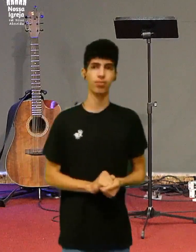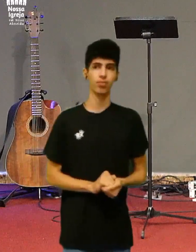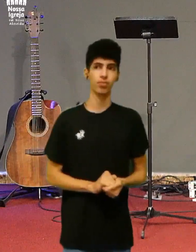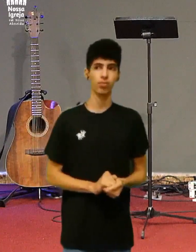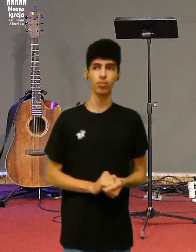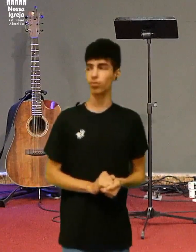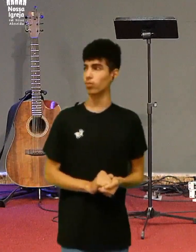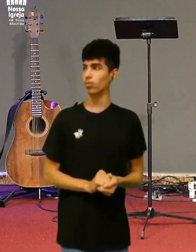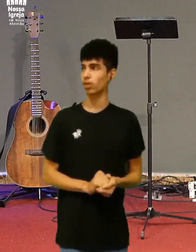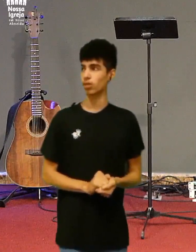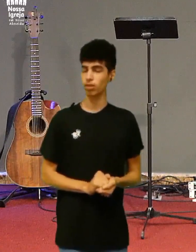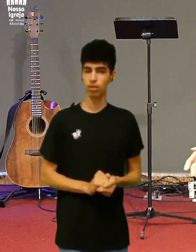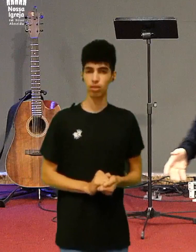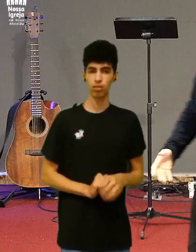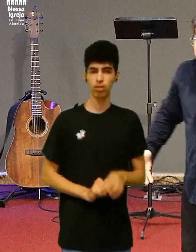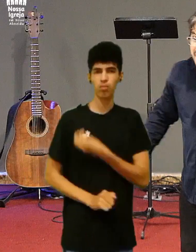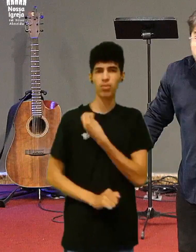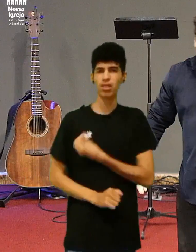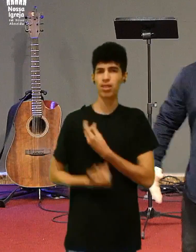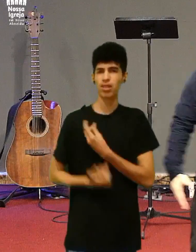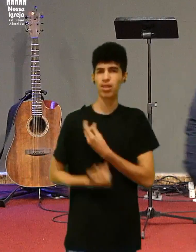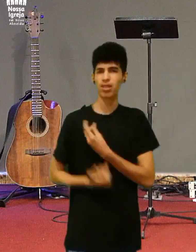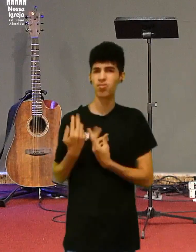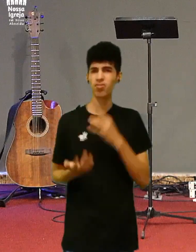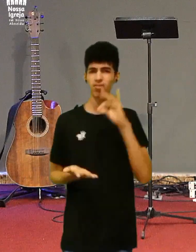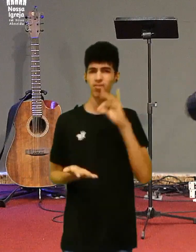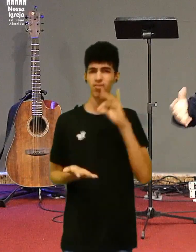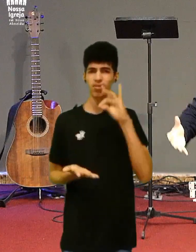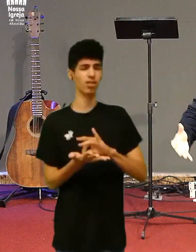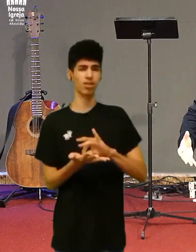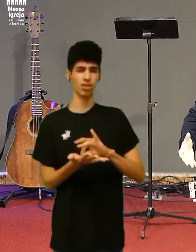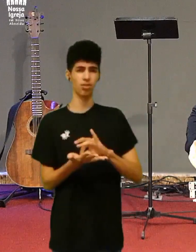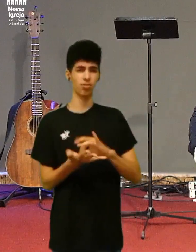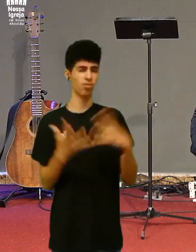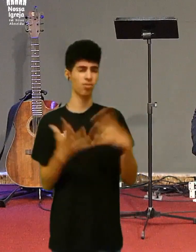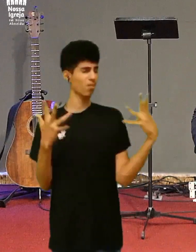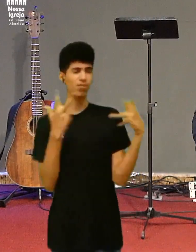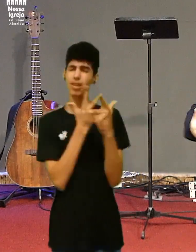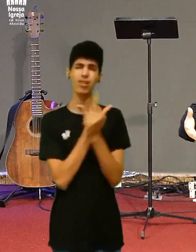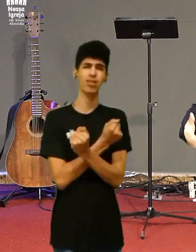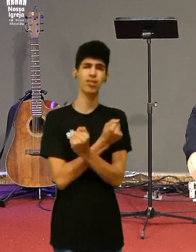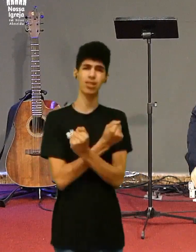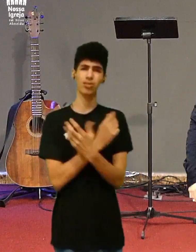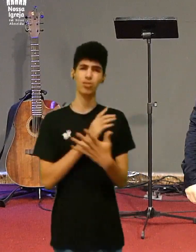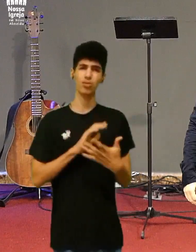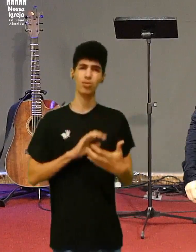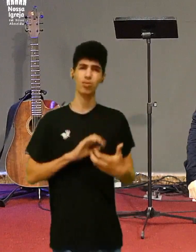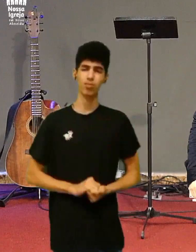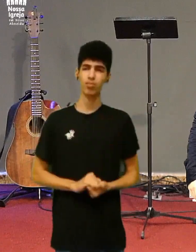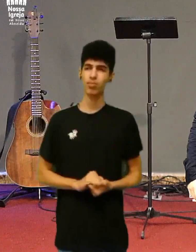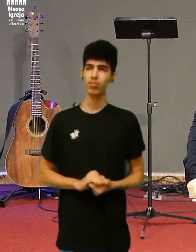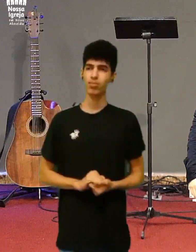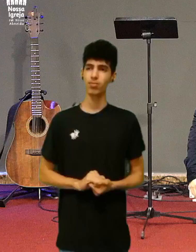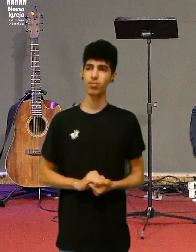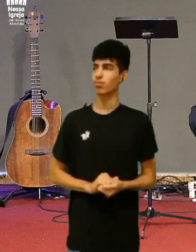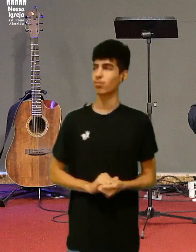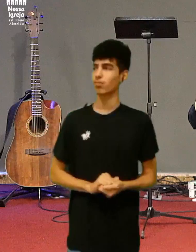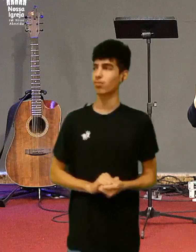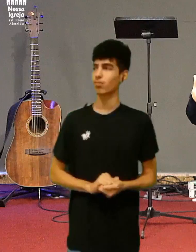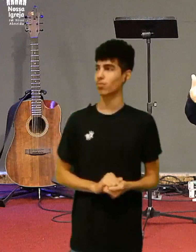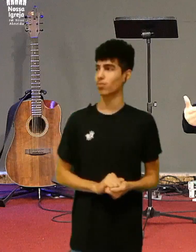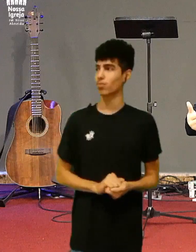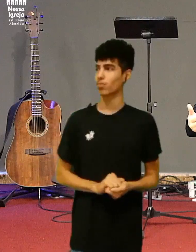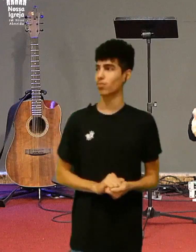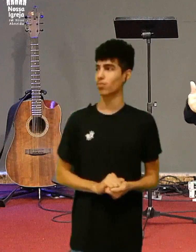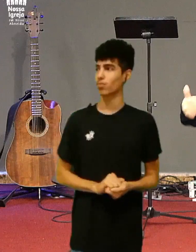verdadeiro acontece, coisas espetaculares são relatadas. Quanto mais